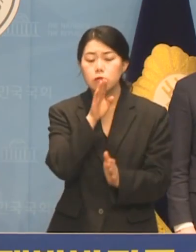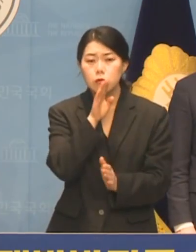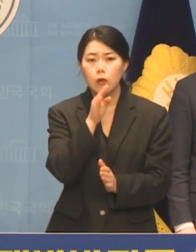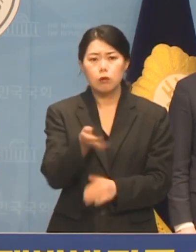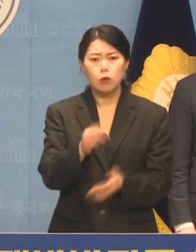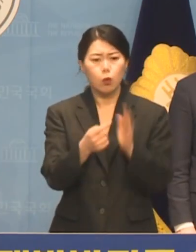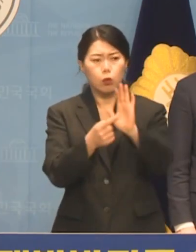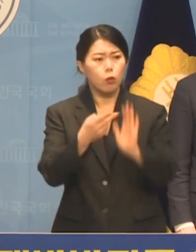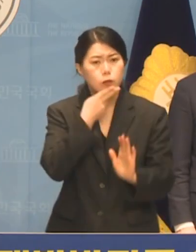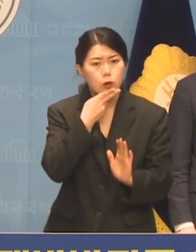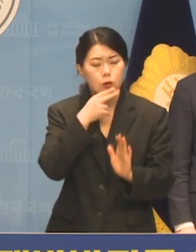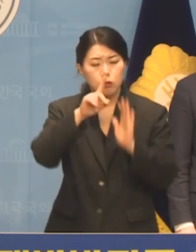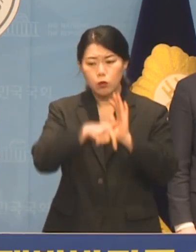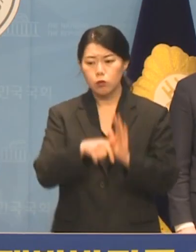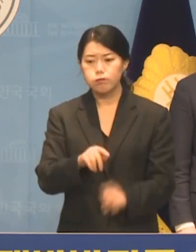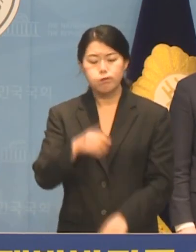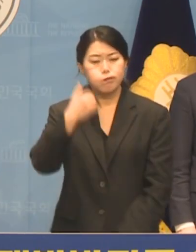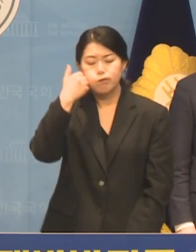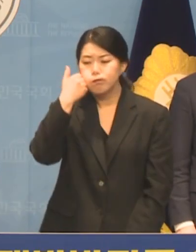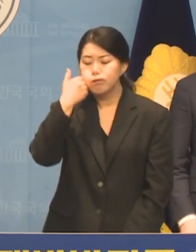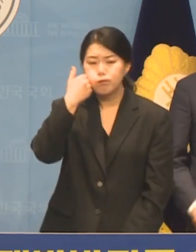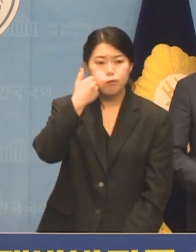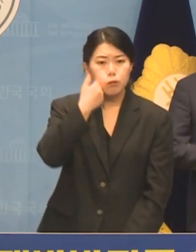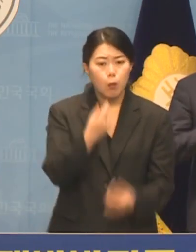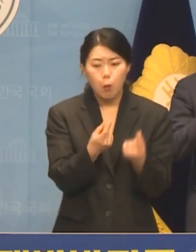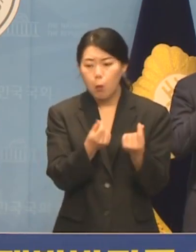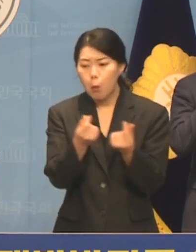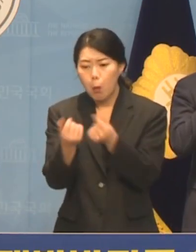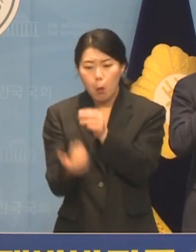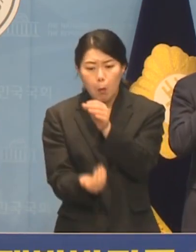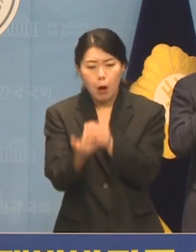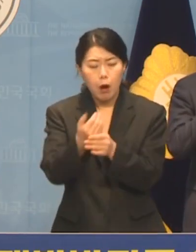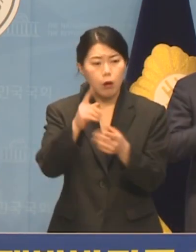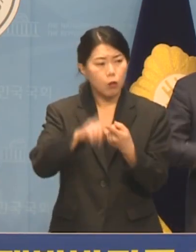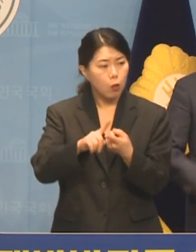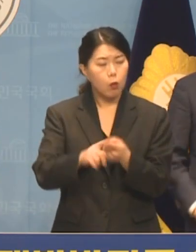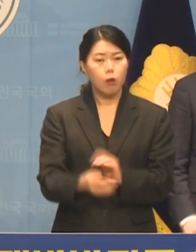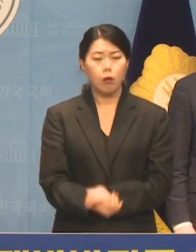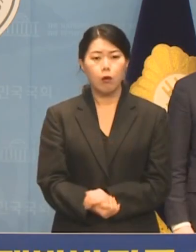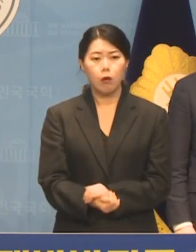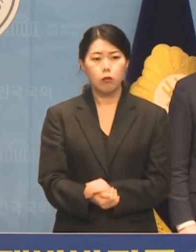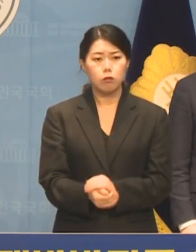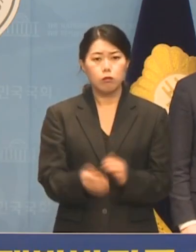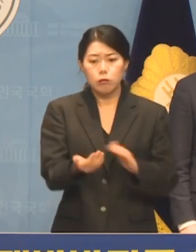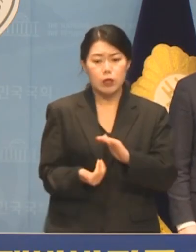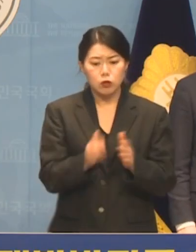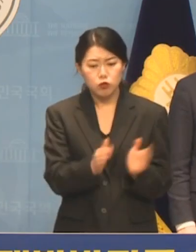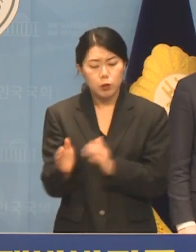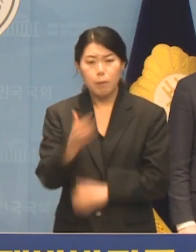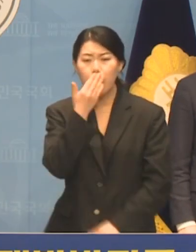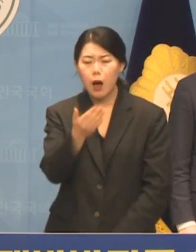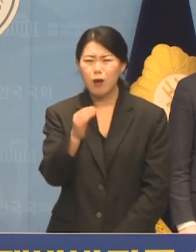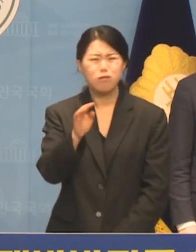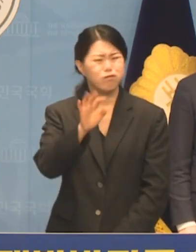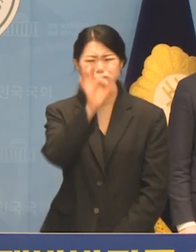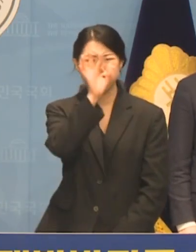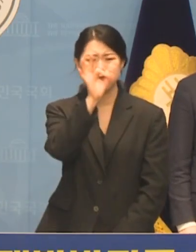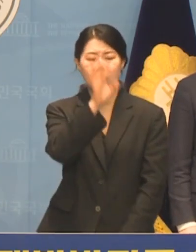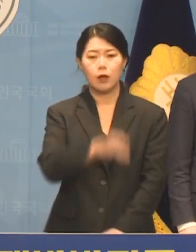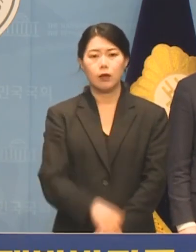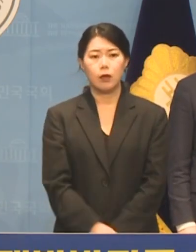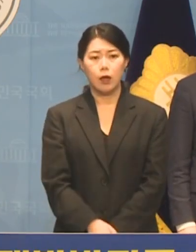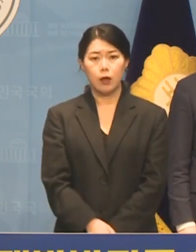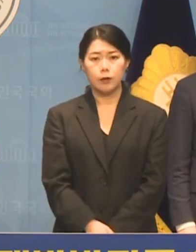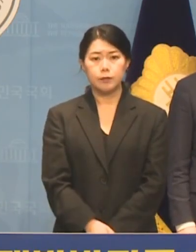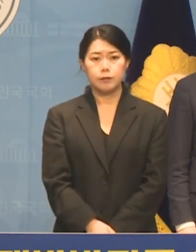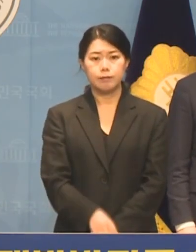않는다면 어떤 누구가 그 유사한 재해들에 대해서 어떤 지점에 대해서 준비하고 예방할 수 있겠습니까? 법의